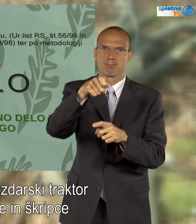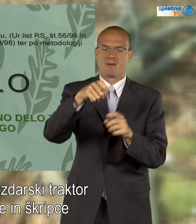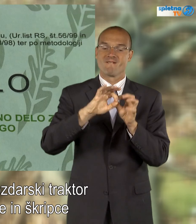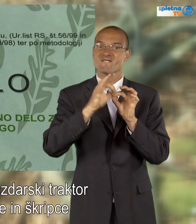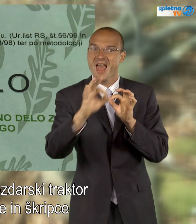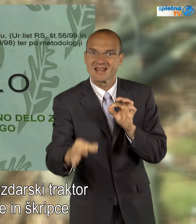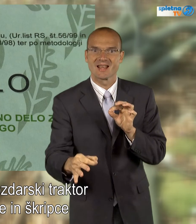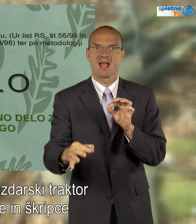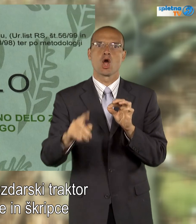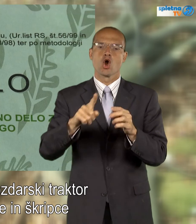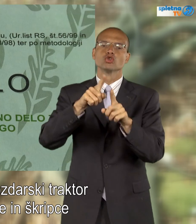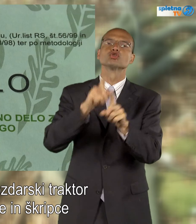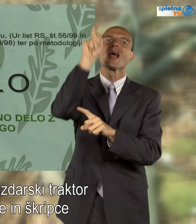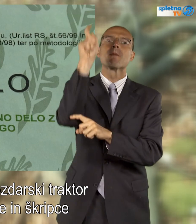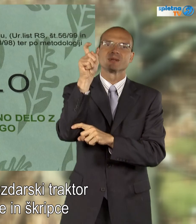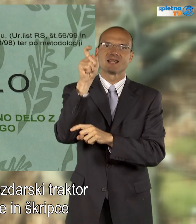navezovanje hlodovine.